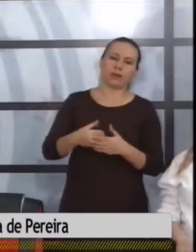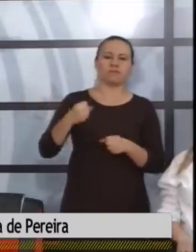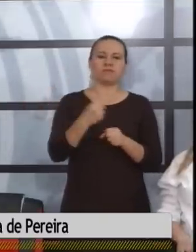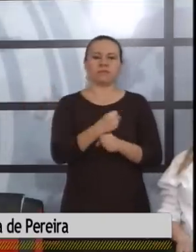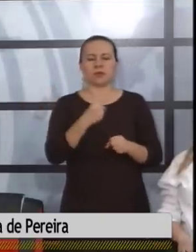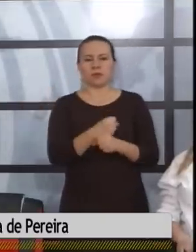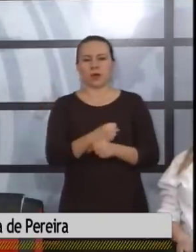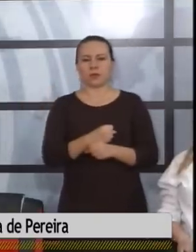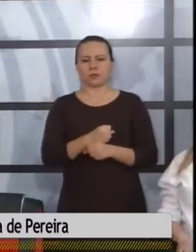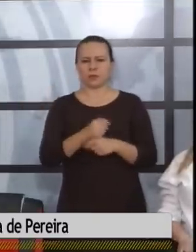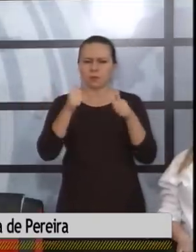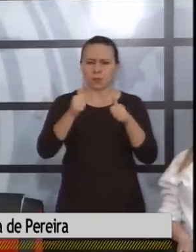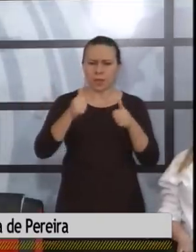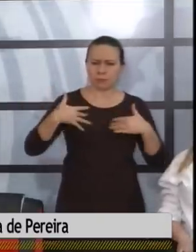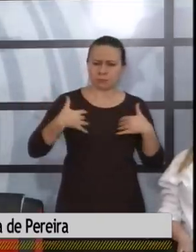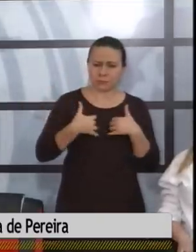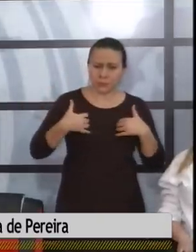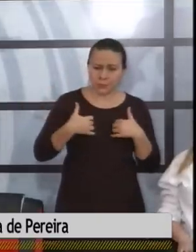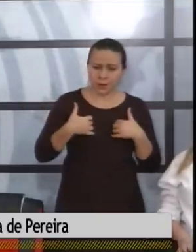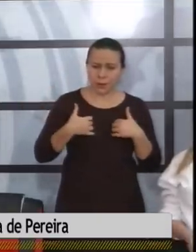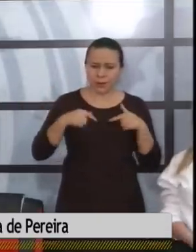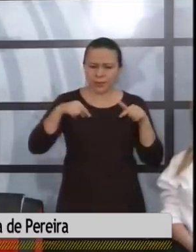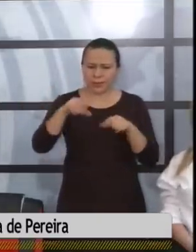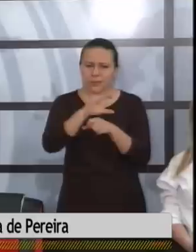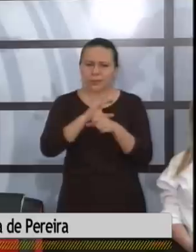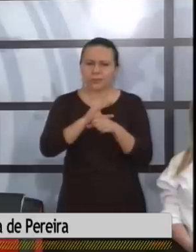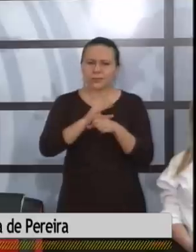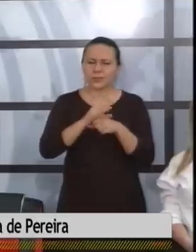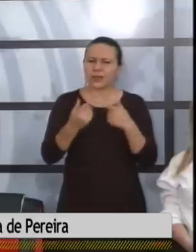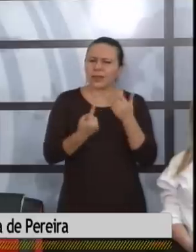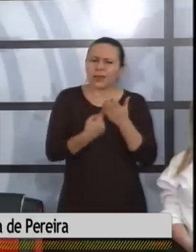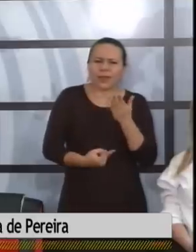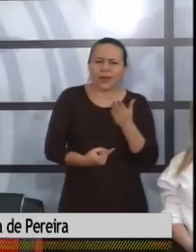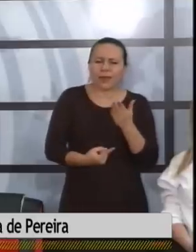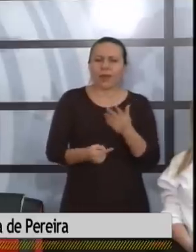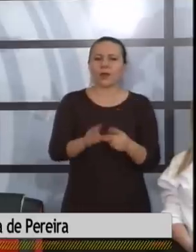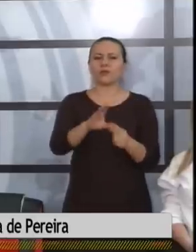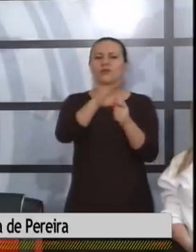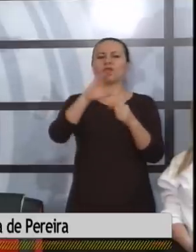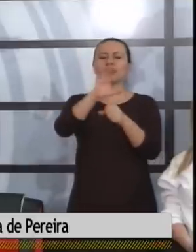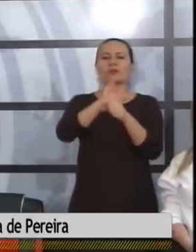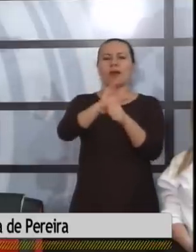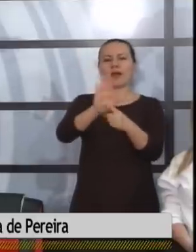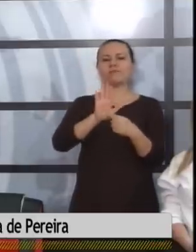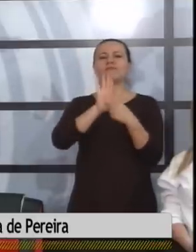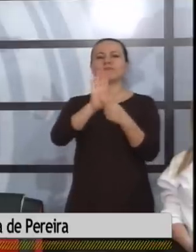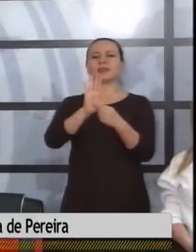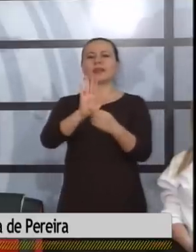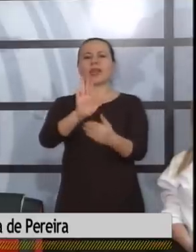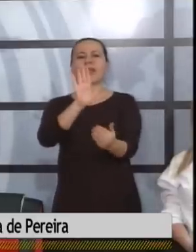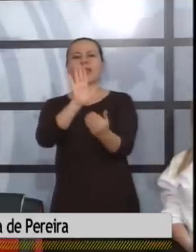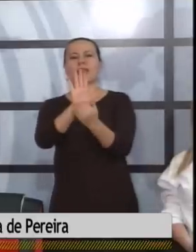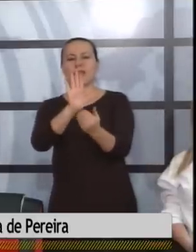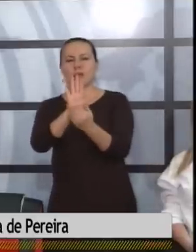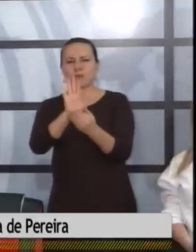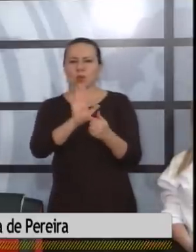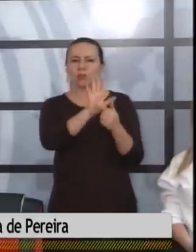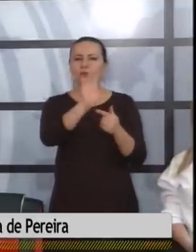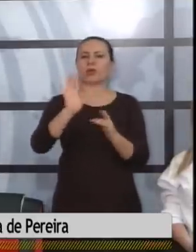por el Bienestar Animal, va a ser de Pereira una ciudad, ejemplo a nivel nacional, modelo a nivel